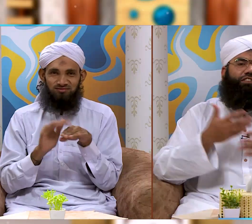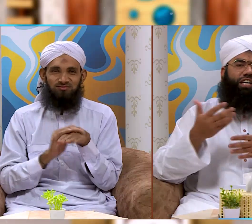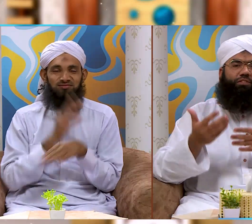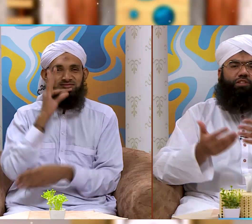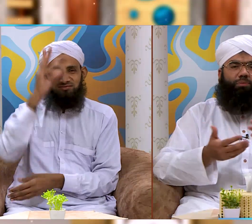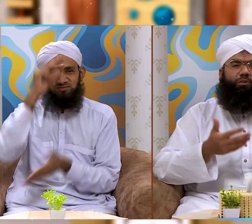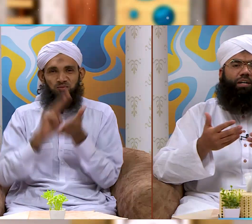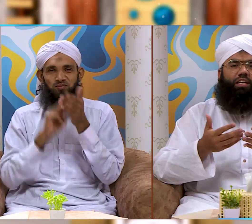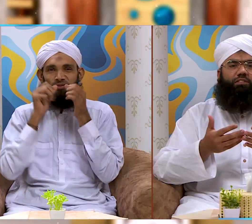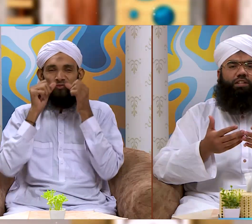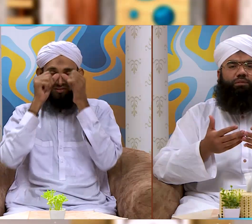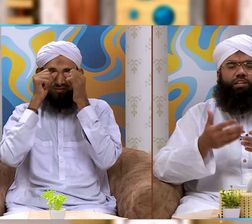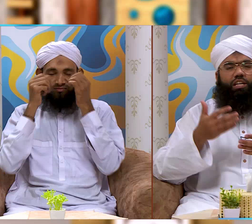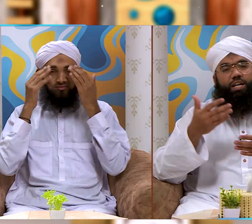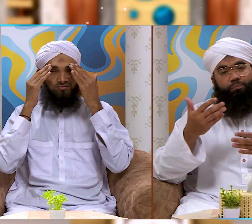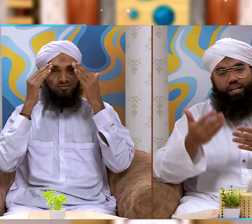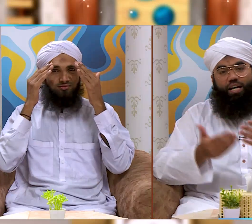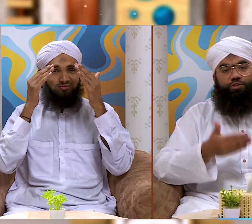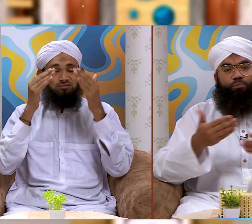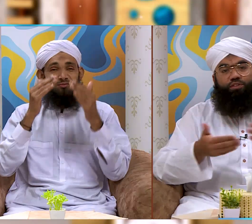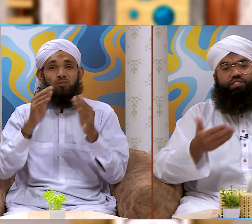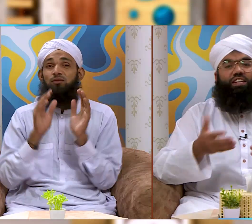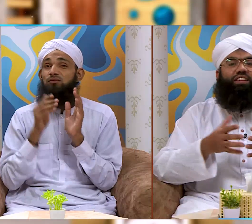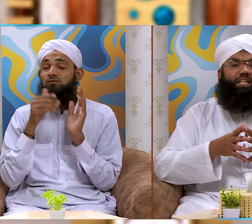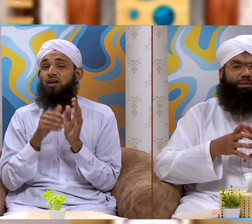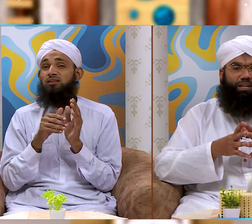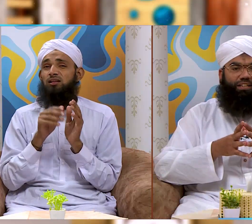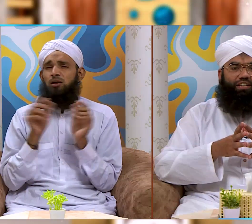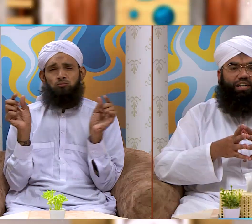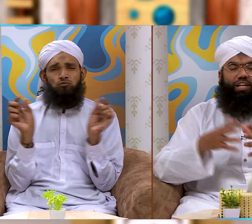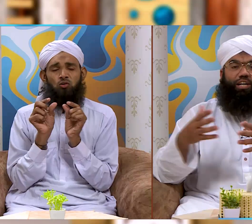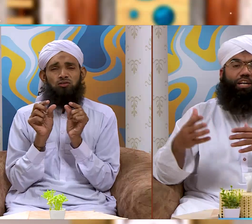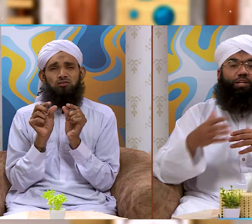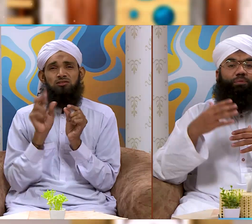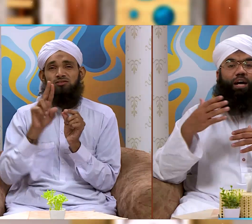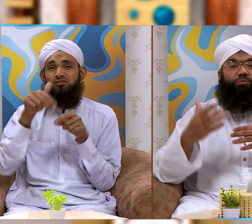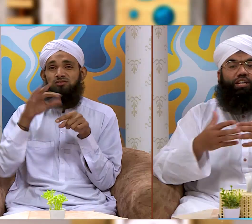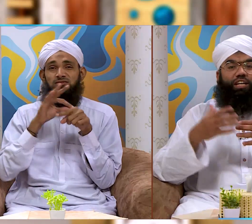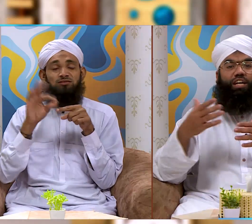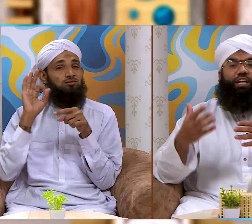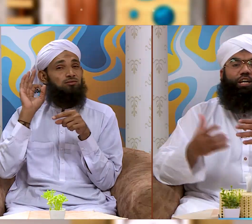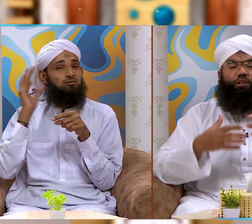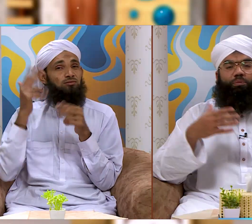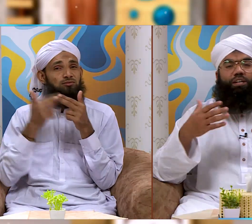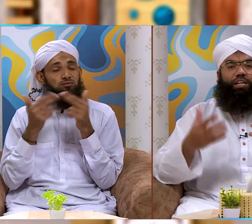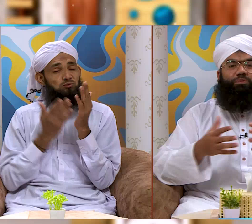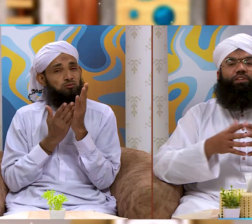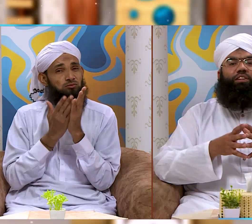وآلہ وصحبہ وبارک وسلم کی معراج کو مختصر انداز میں بیان کیا، لیکن اس میں آپ دیکھیے کہ جو نبی کریم صلی اللہ